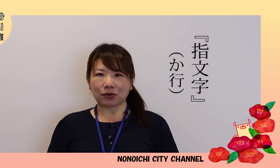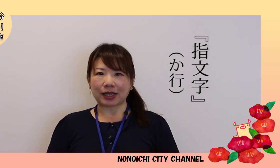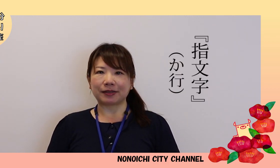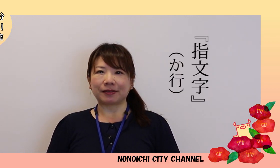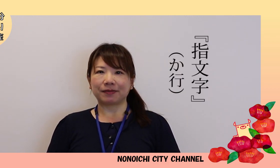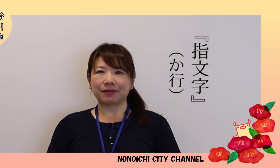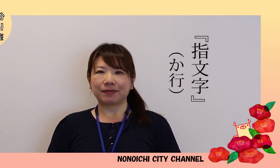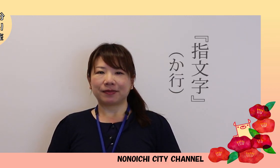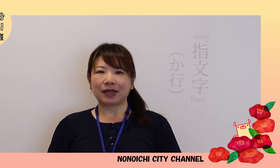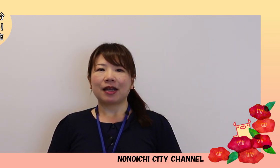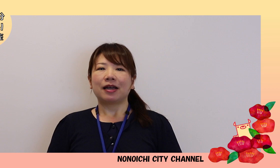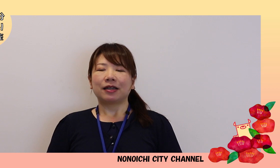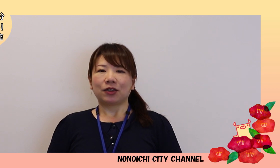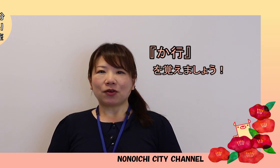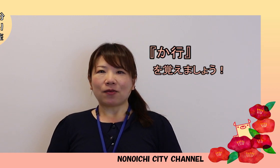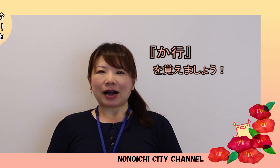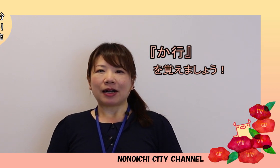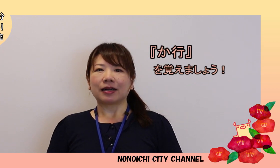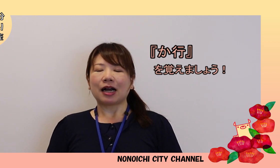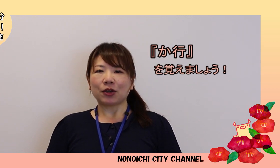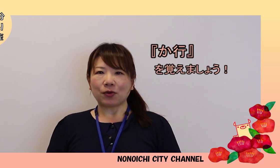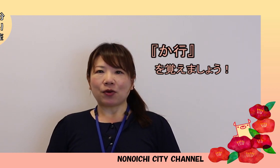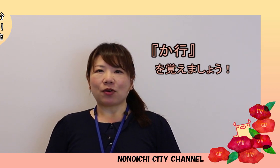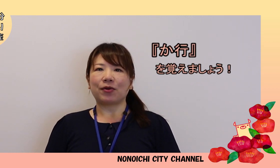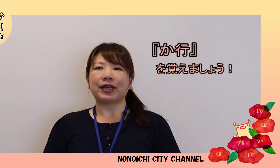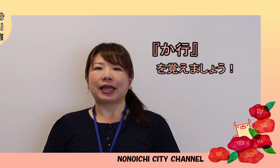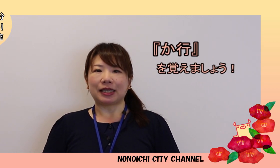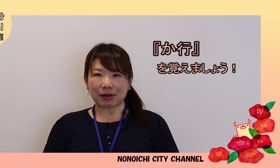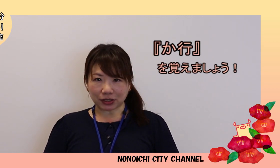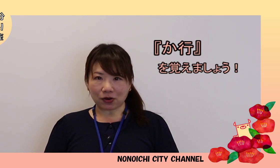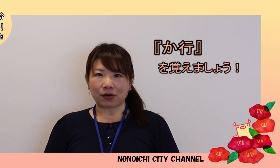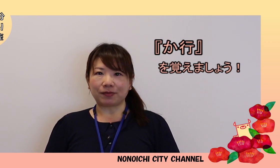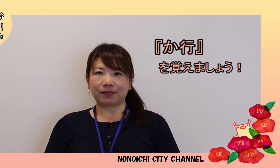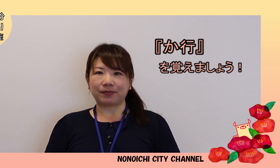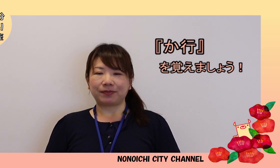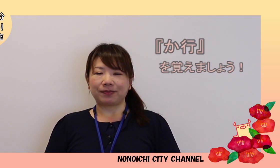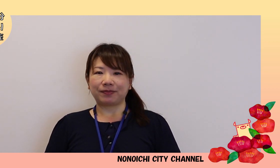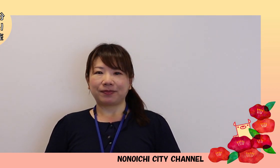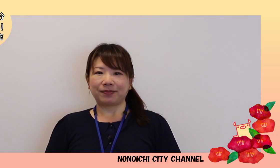です。今日は家業を覚えていきましょう。